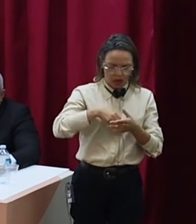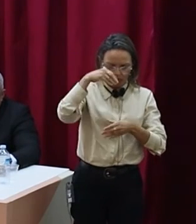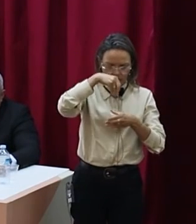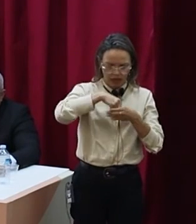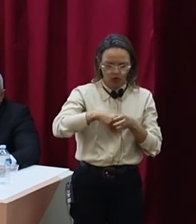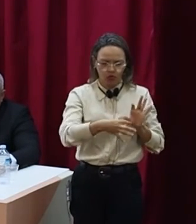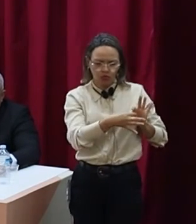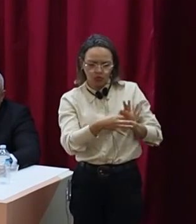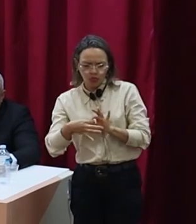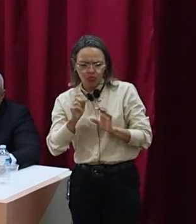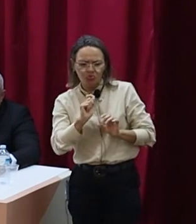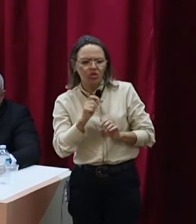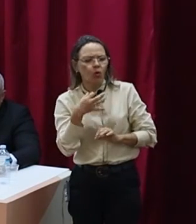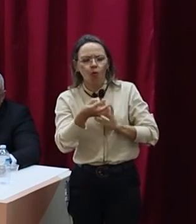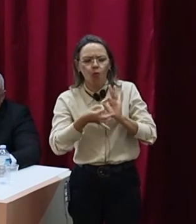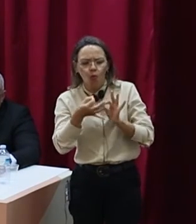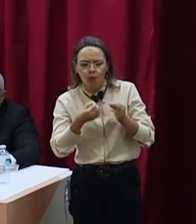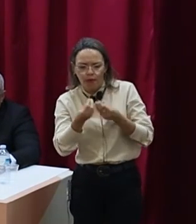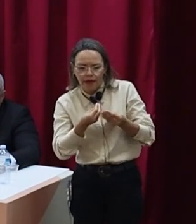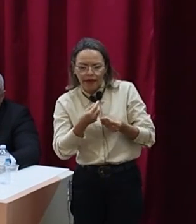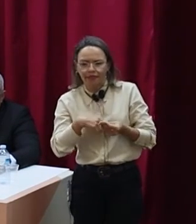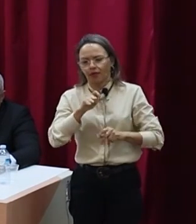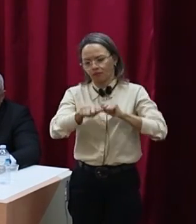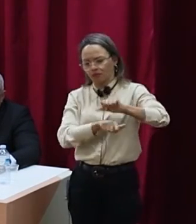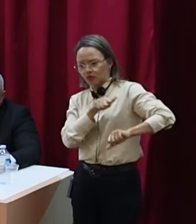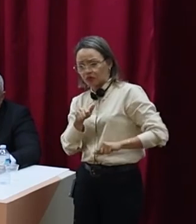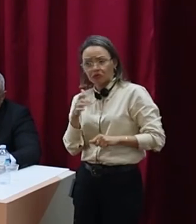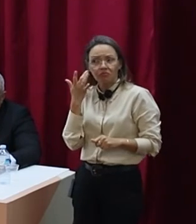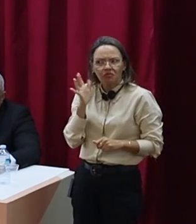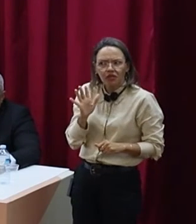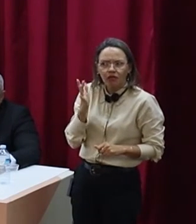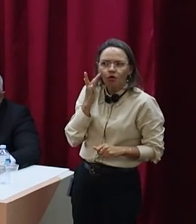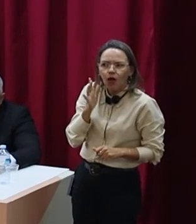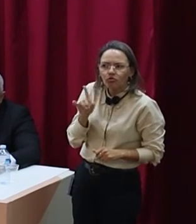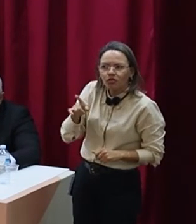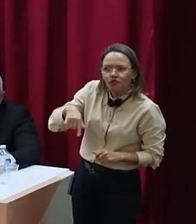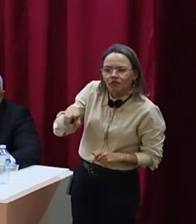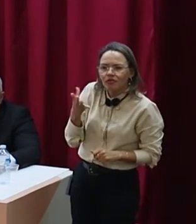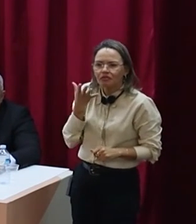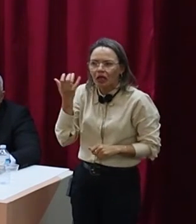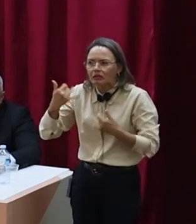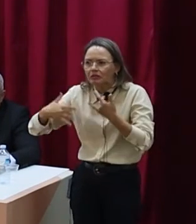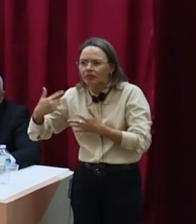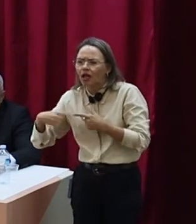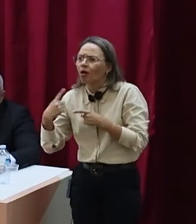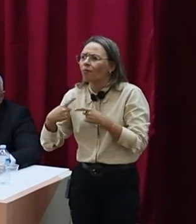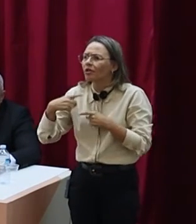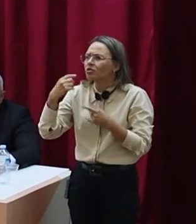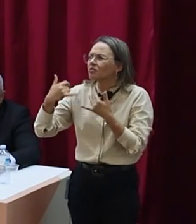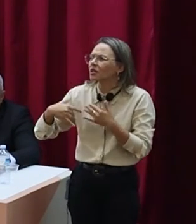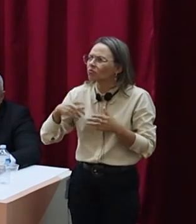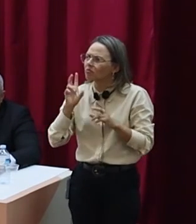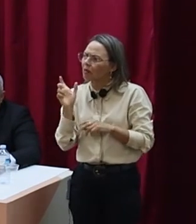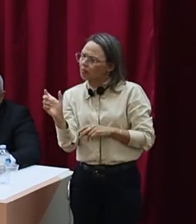dessa lógica da modernidade. Então, talvez, se vocês quiserem comentar isso, me parece que há essa contradição. A gente está falando de um ativismo,